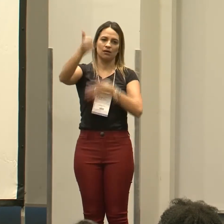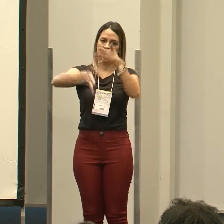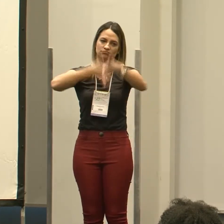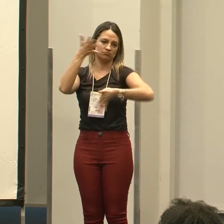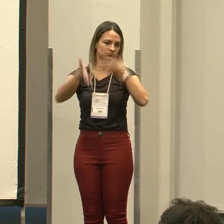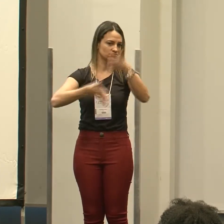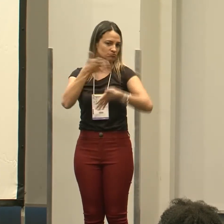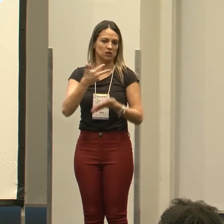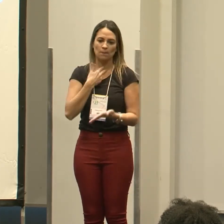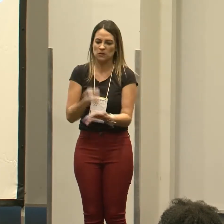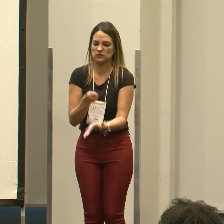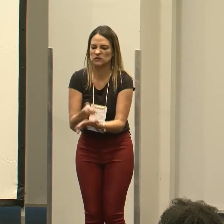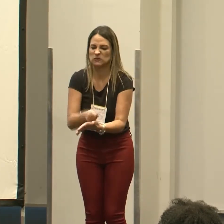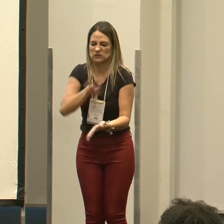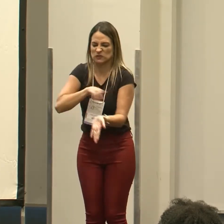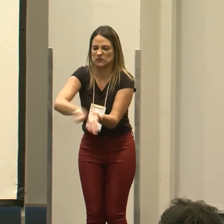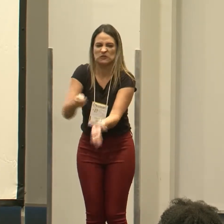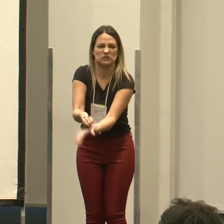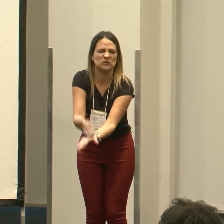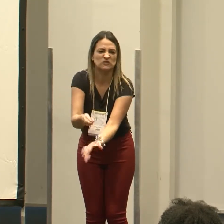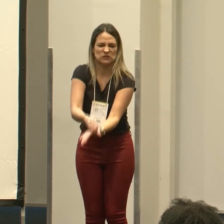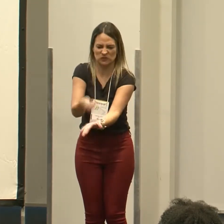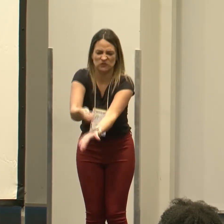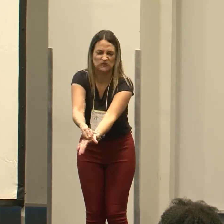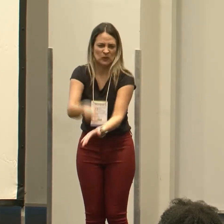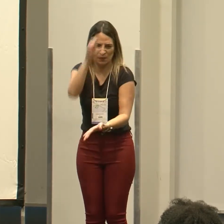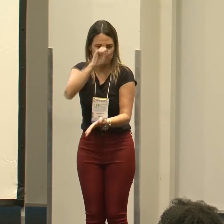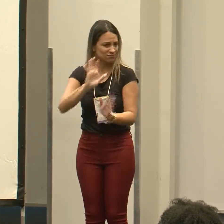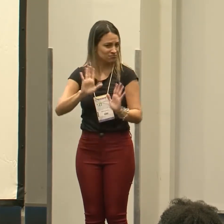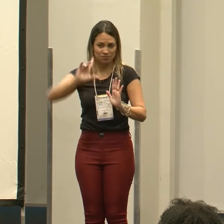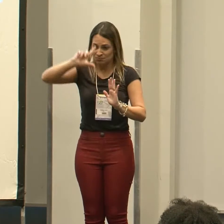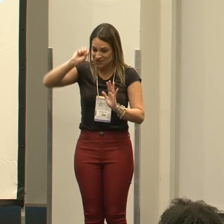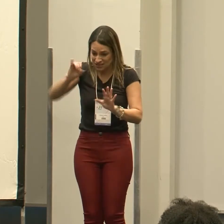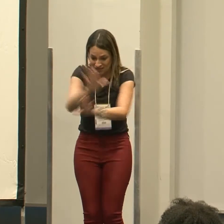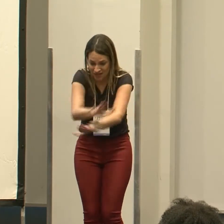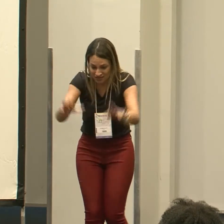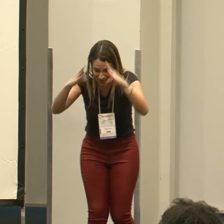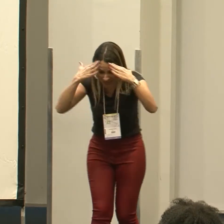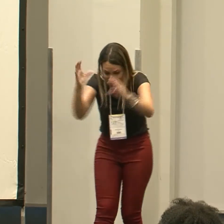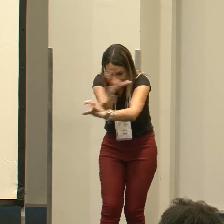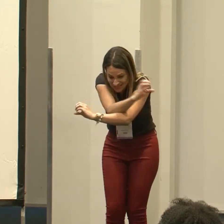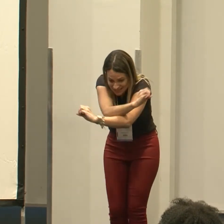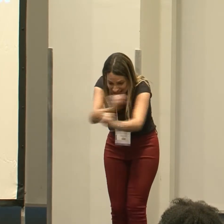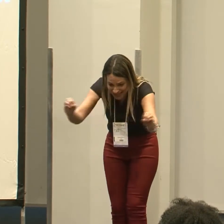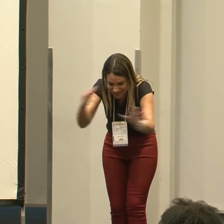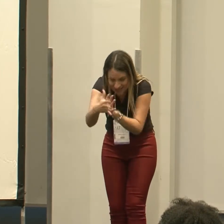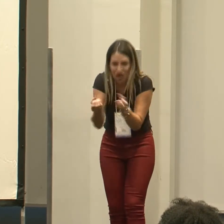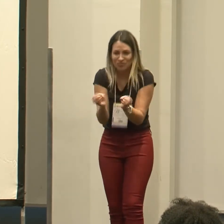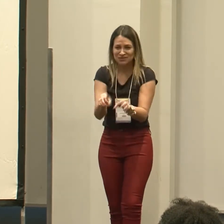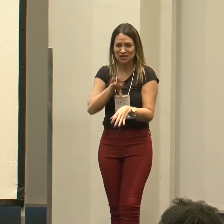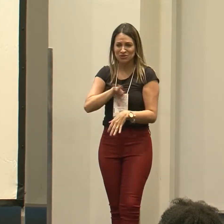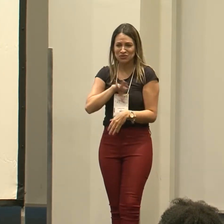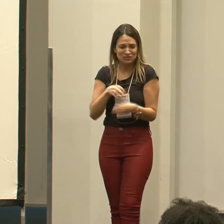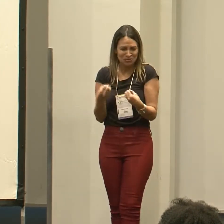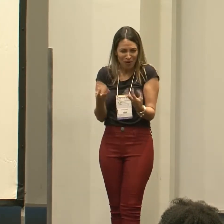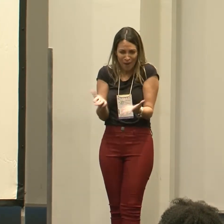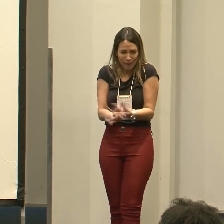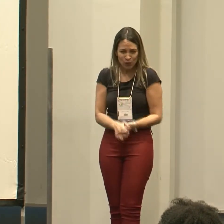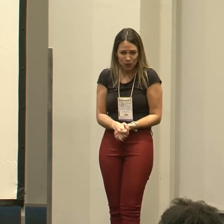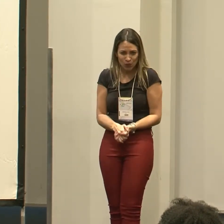são obrigadas a utilizar a língua de sinais, não podem forçar as crianças a aprenderem língua portuguesa. Se as crianças não sabem nada, nenhuma